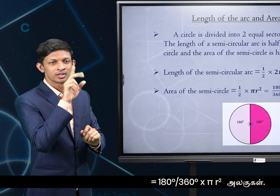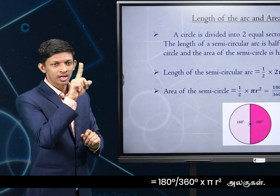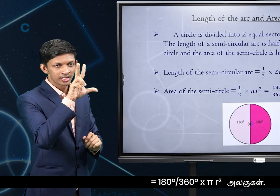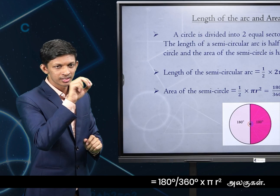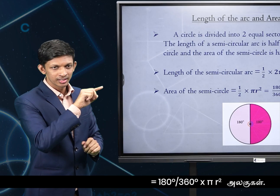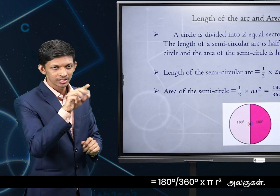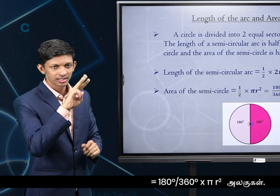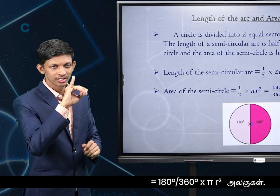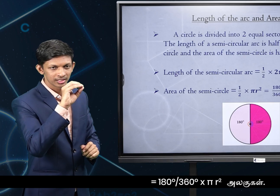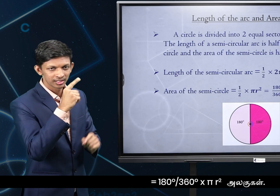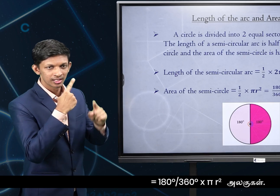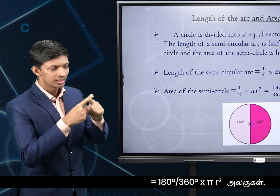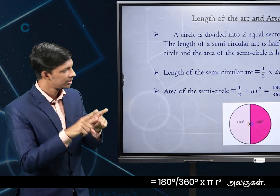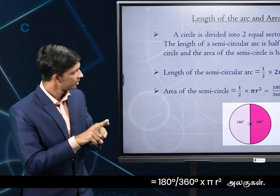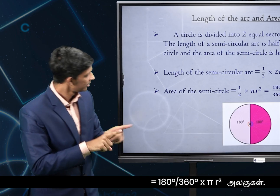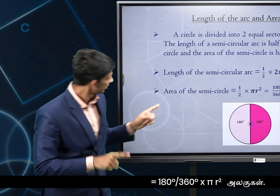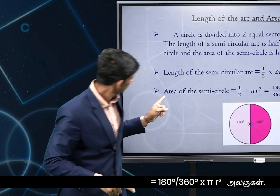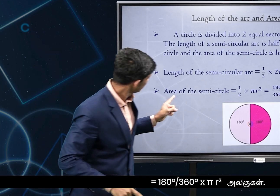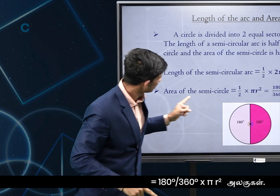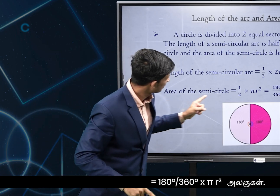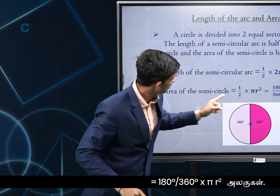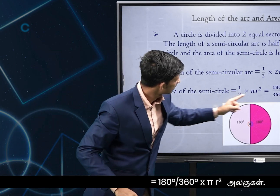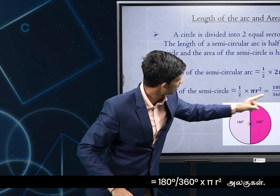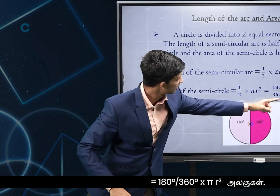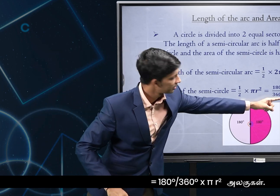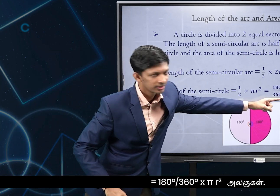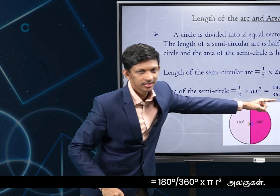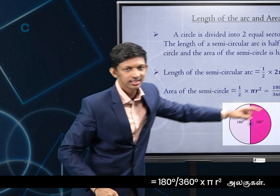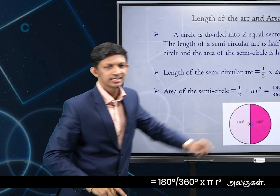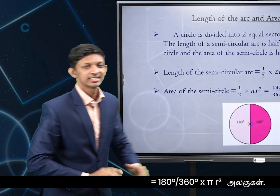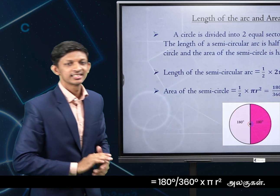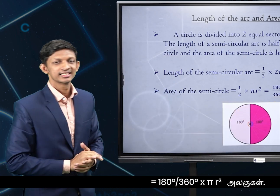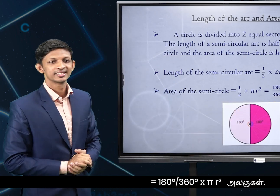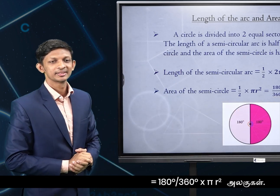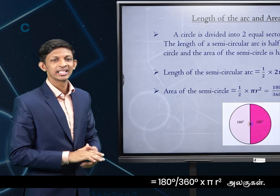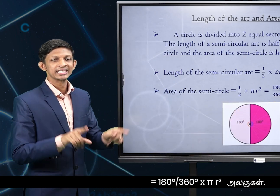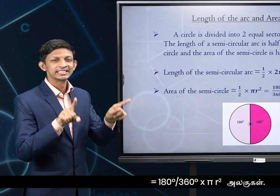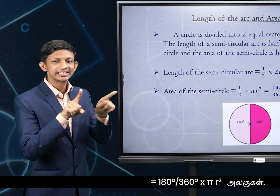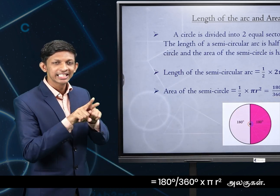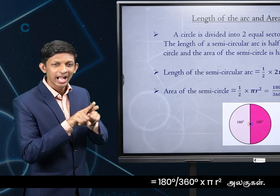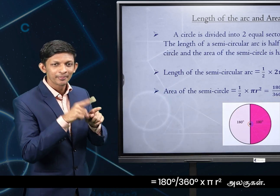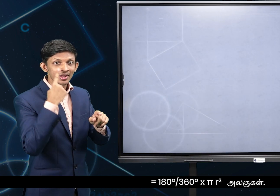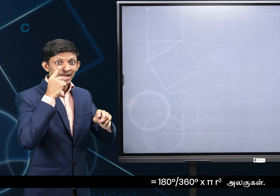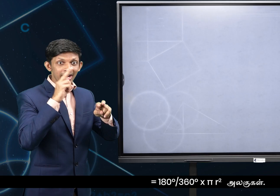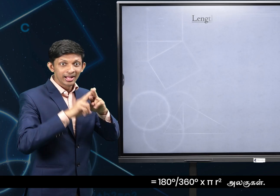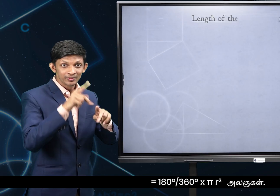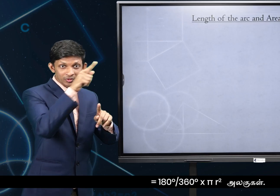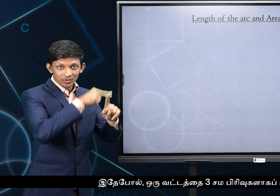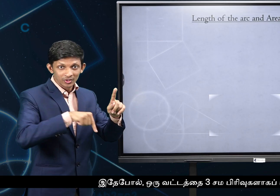ஈடு 180° கீழ் 360° பெருக்கல் பை ஆர் மேலிலக்கு 2 அலகுகள்.